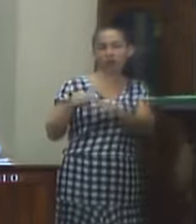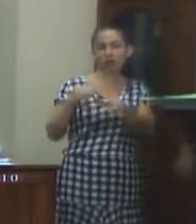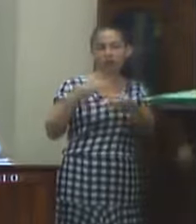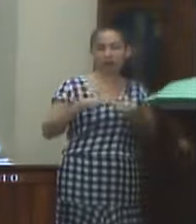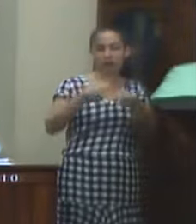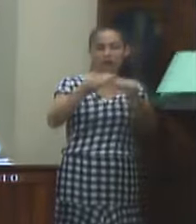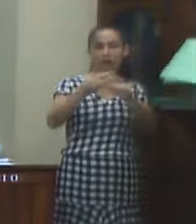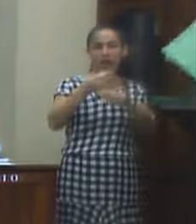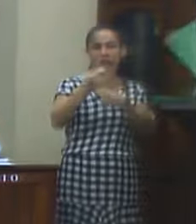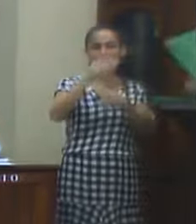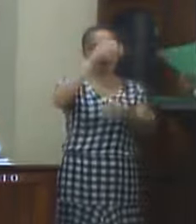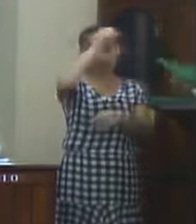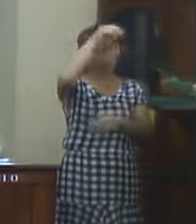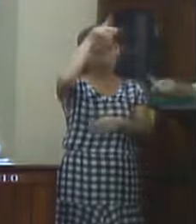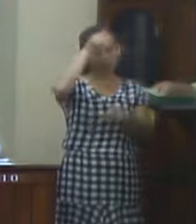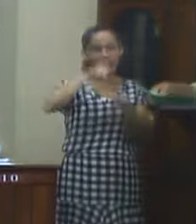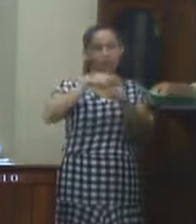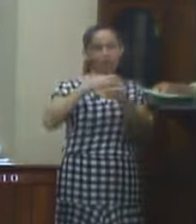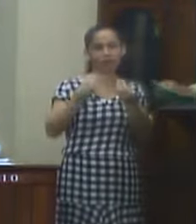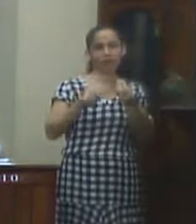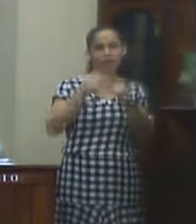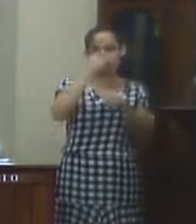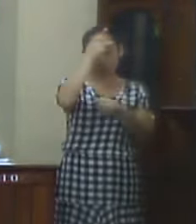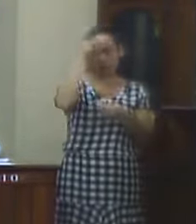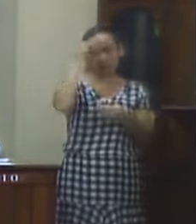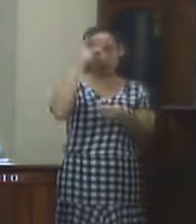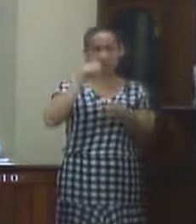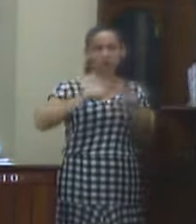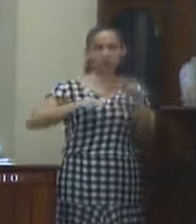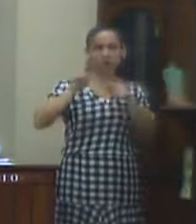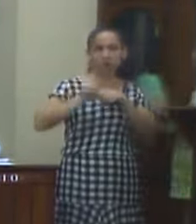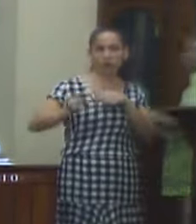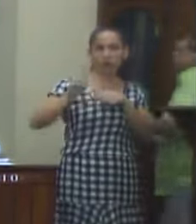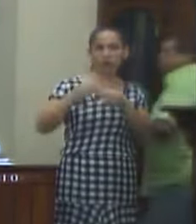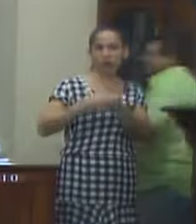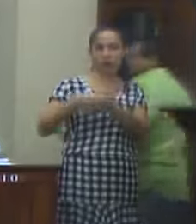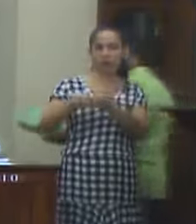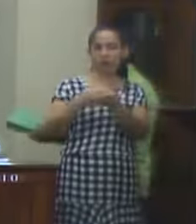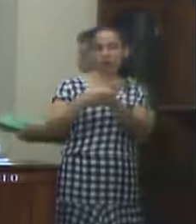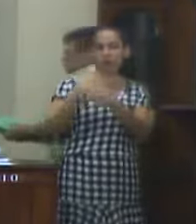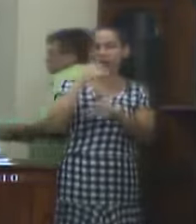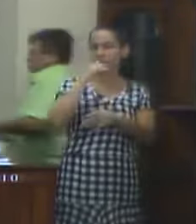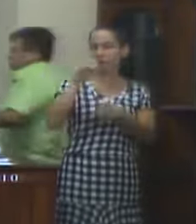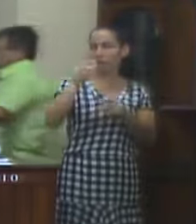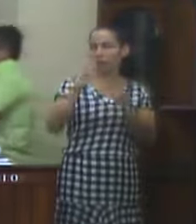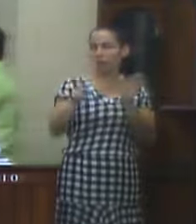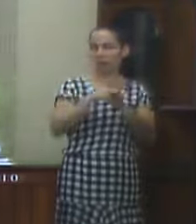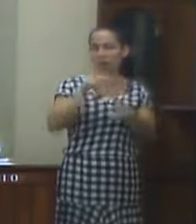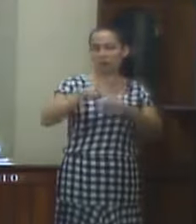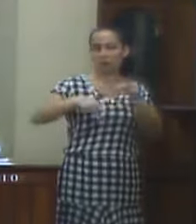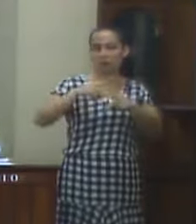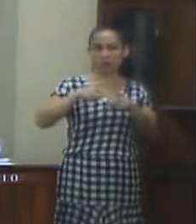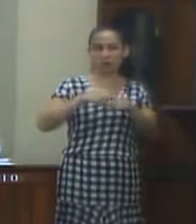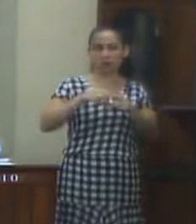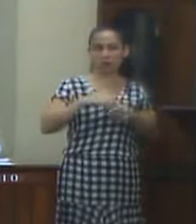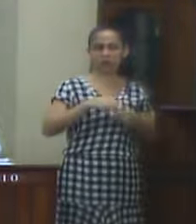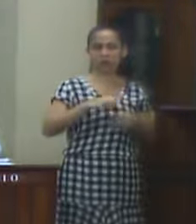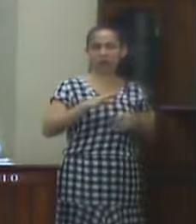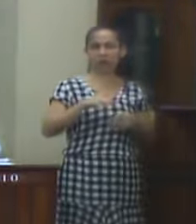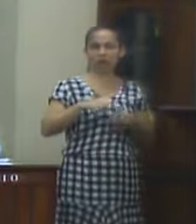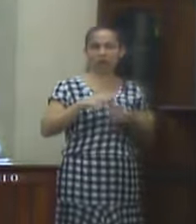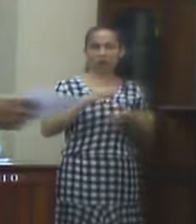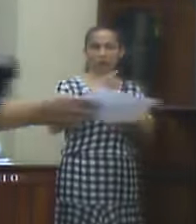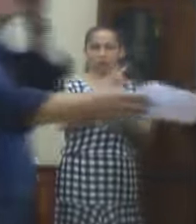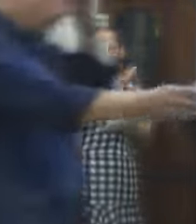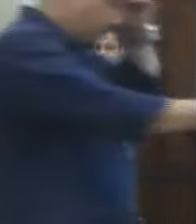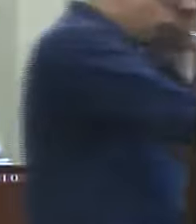Prefeitura. Sustenta que os consumidores de energia elétrica, apesar de pagarem pelo serviço de iluminação pública, nas